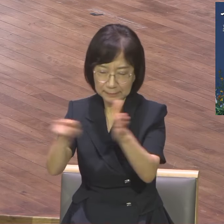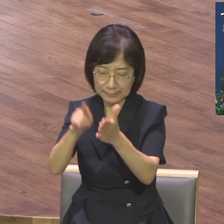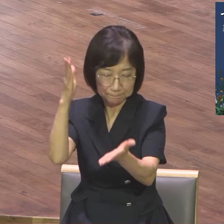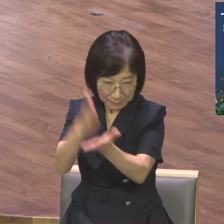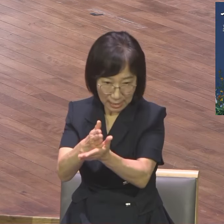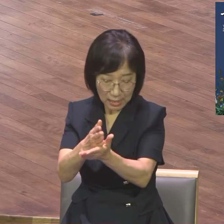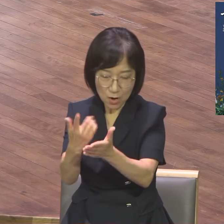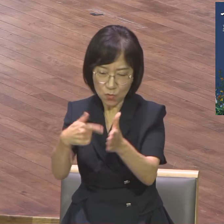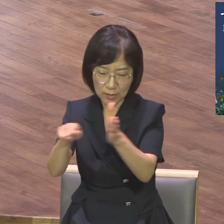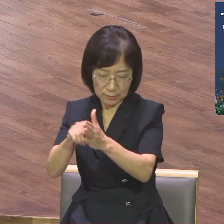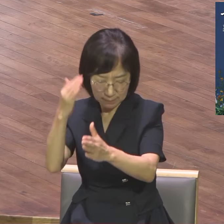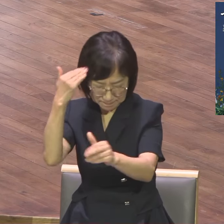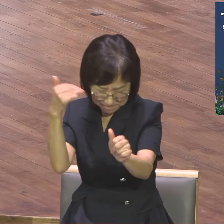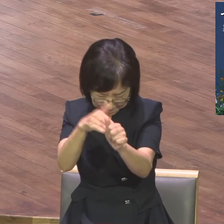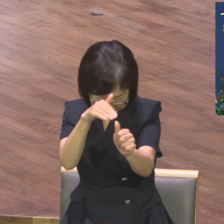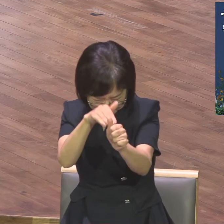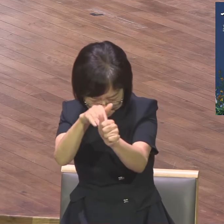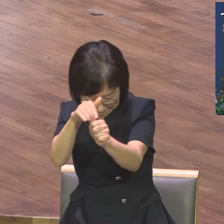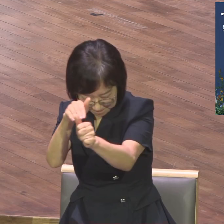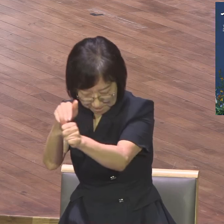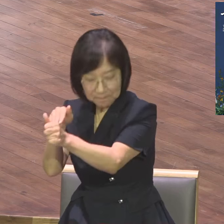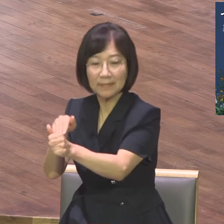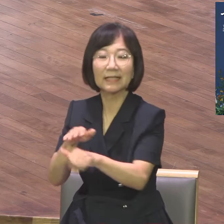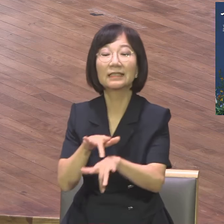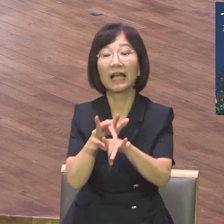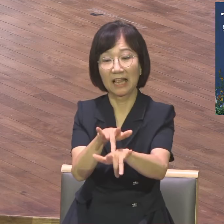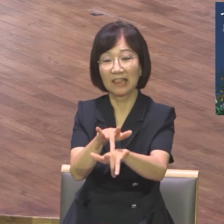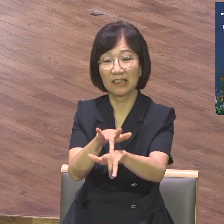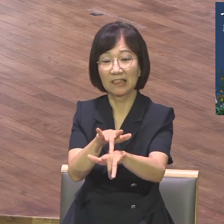못하도록 계속해서 방해를 하고 있습니다.